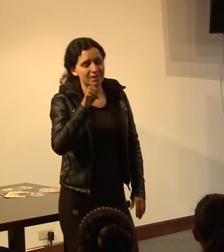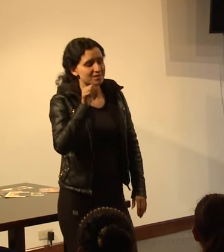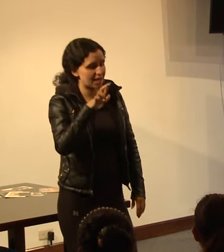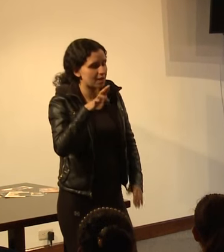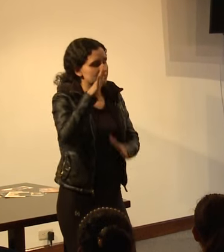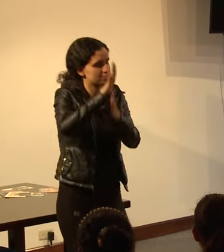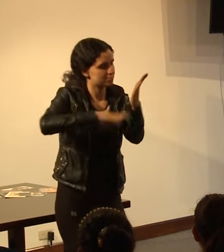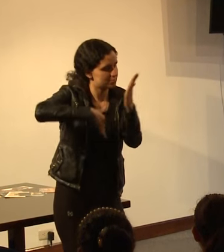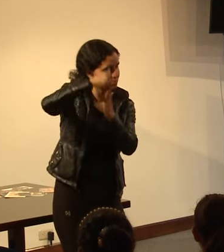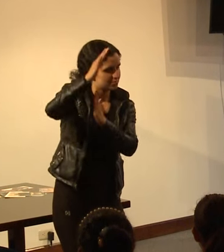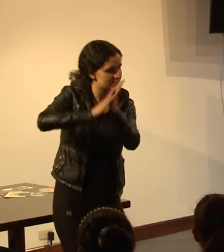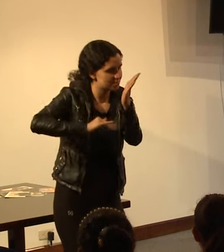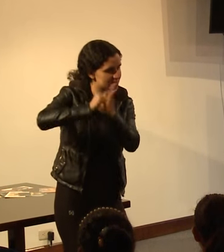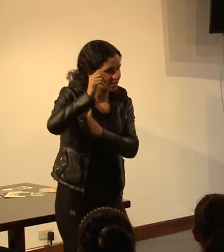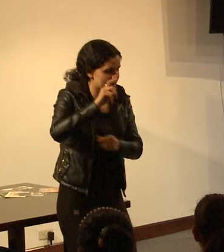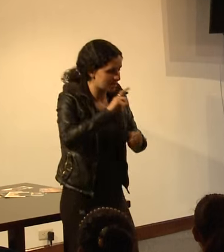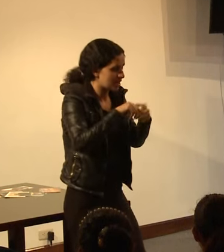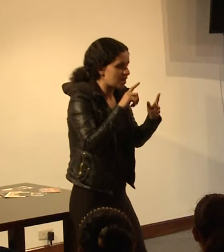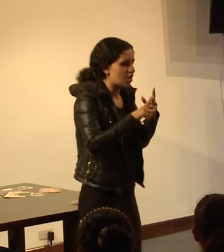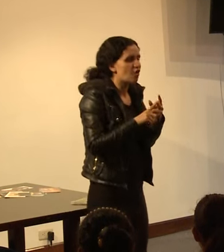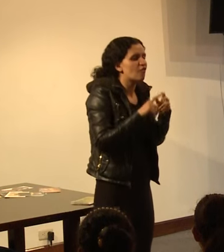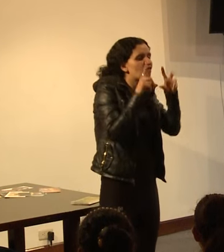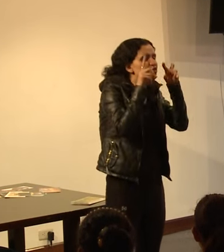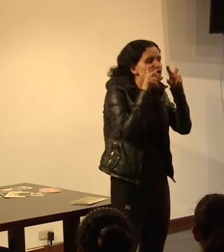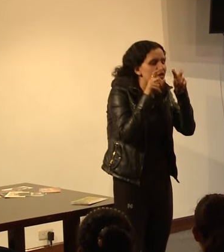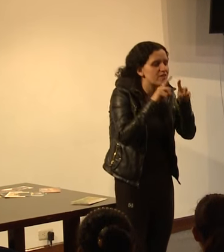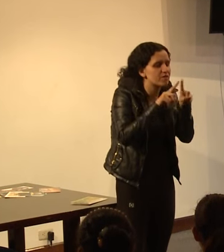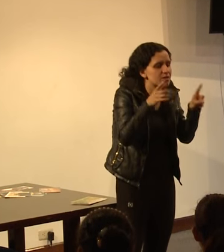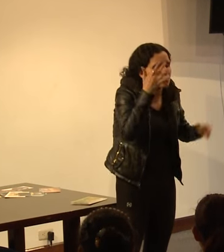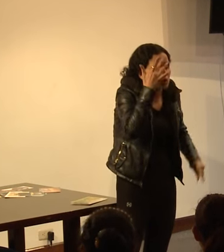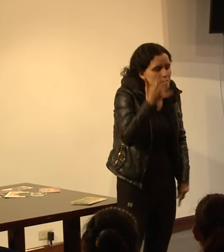Piénselo más. No, esa está también ahí. ¿Esa es común? ¿La qué?